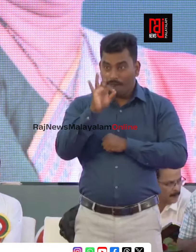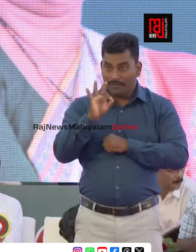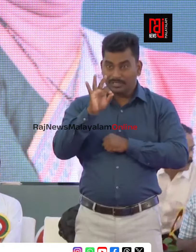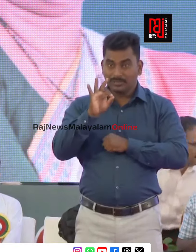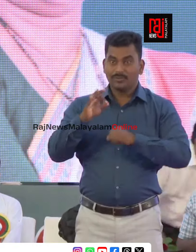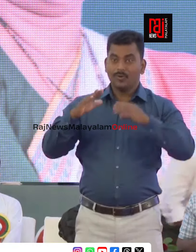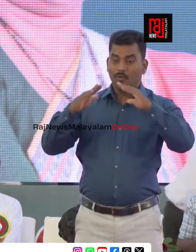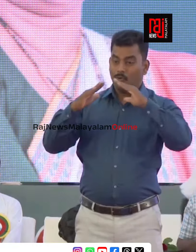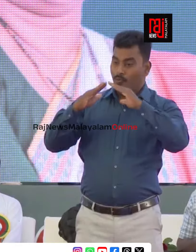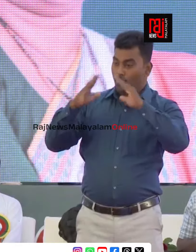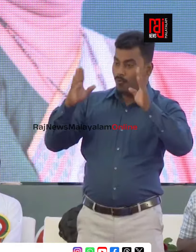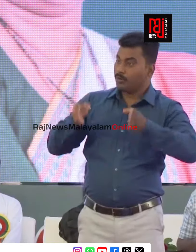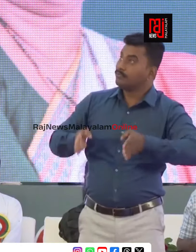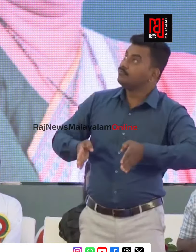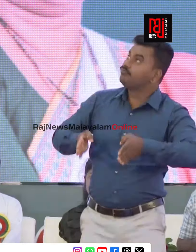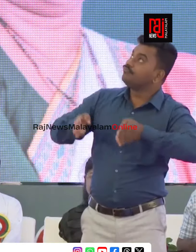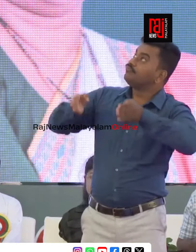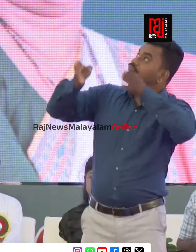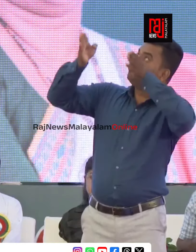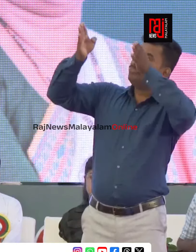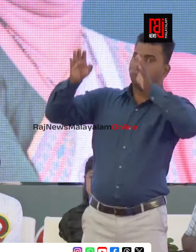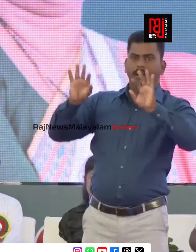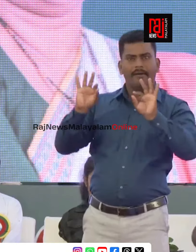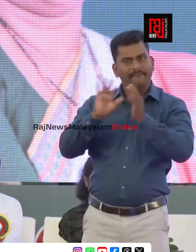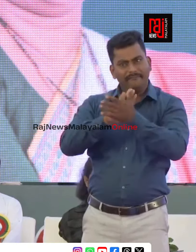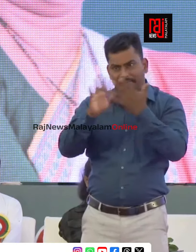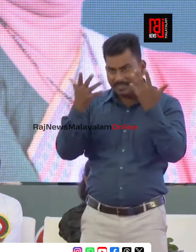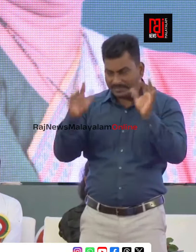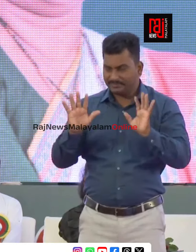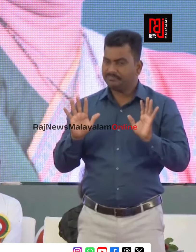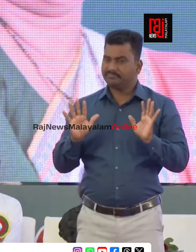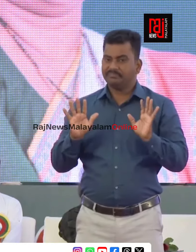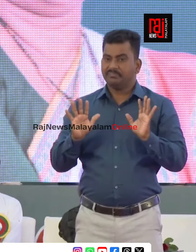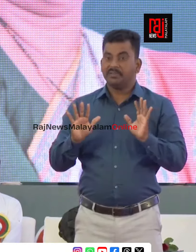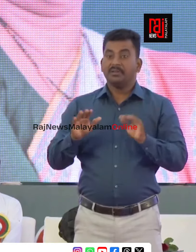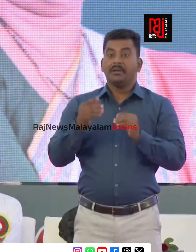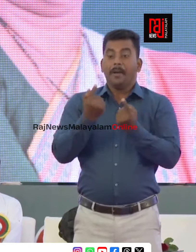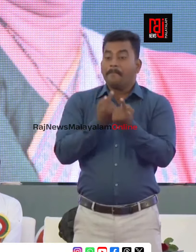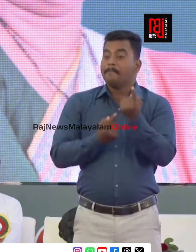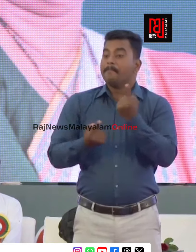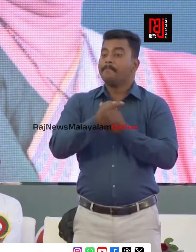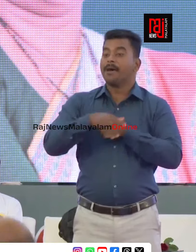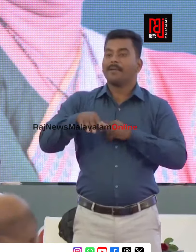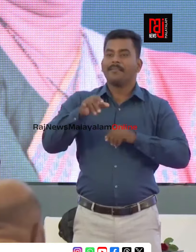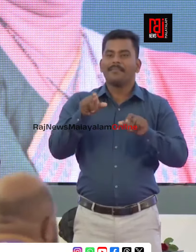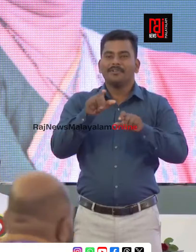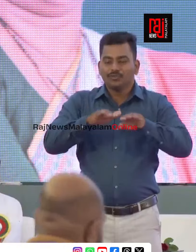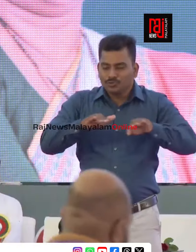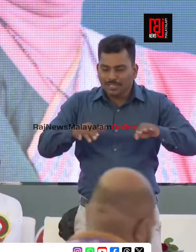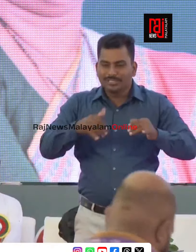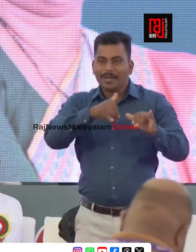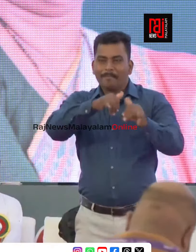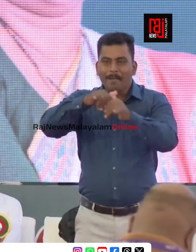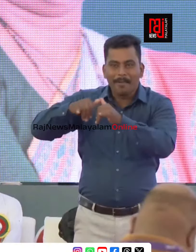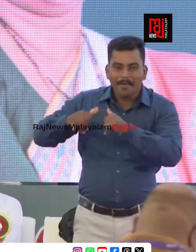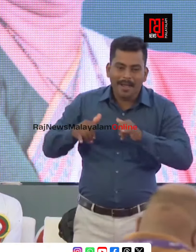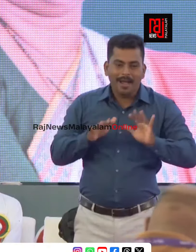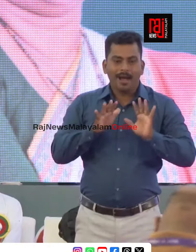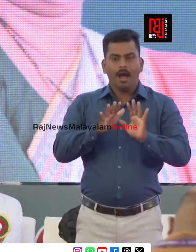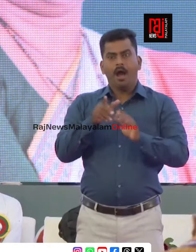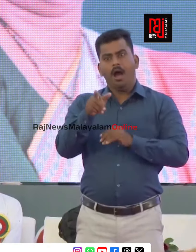കെട്ടിടങ്ങളെയും പാർക്കുകളെയും ഭിന്നശേഷി സൗഹൃദമാക്കി തീർക്കുന്നതിനുള്ള ബാരിയർ ഫ്രീ